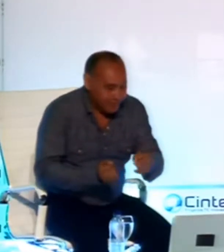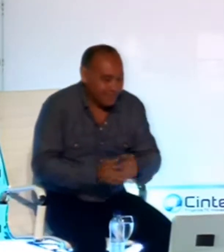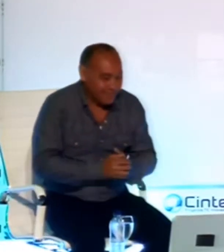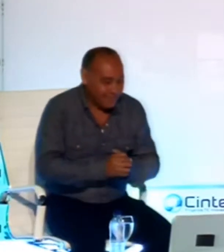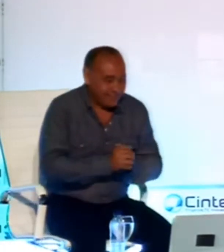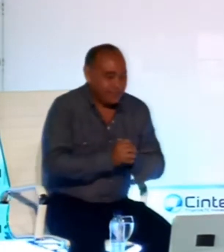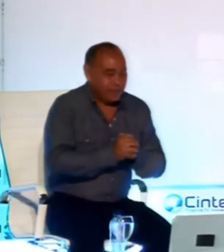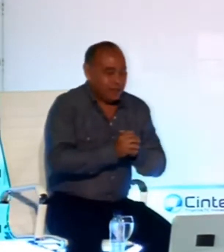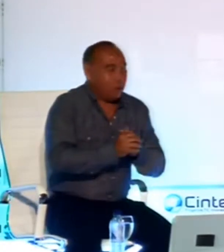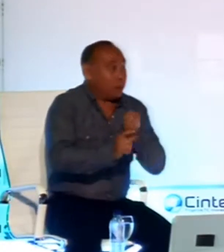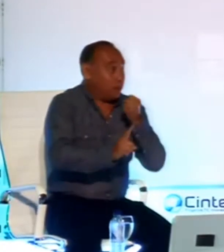comunidad sorda.